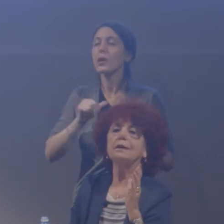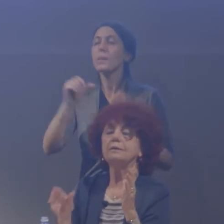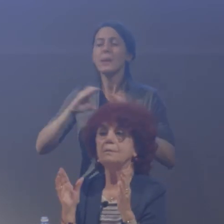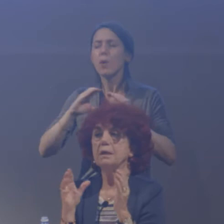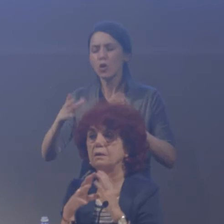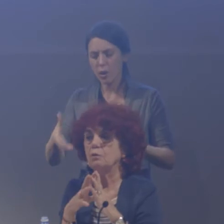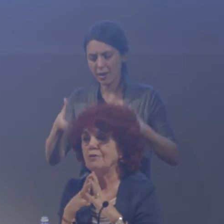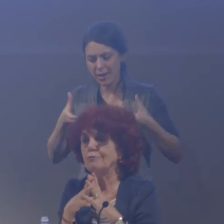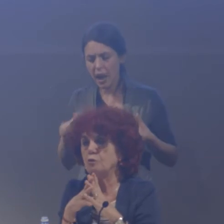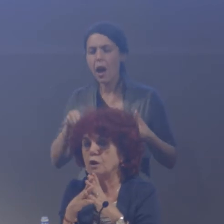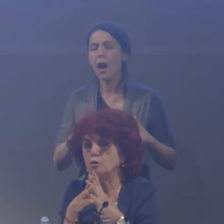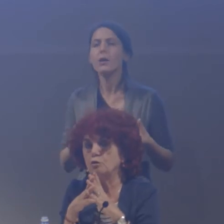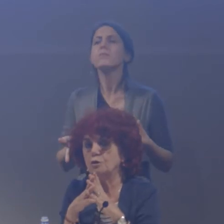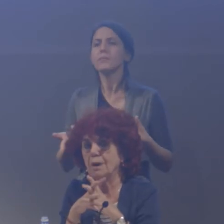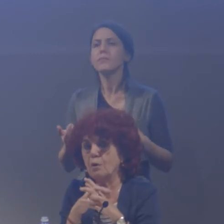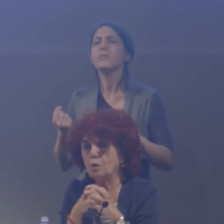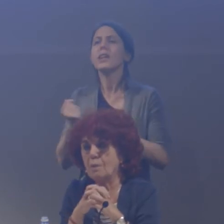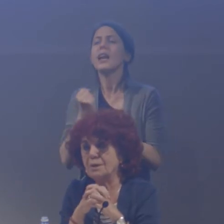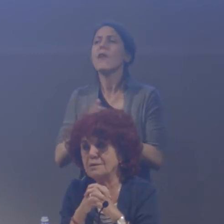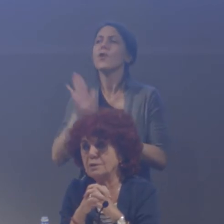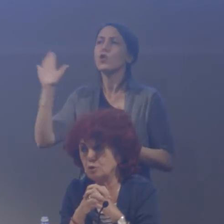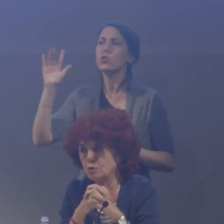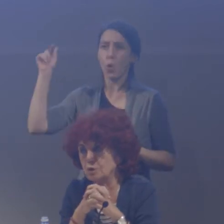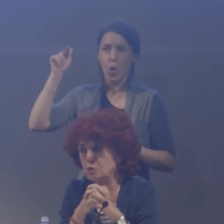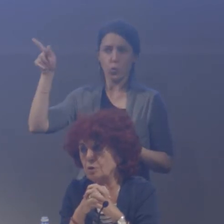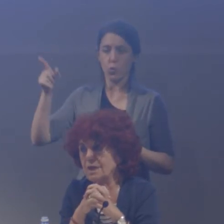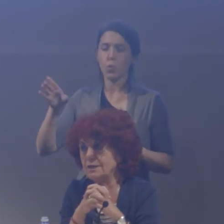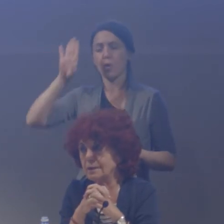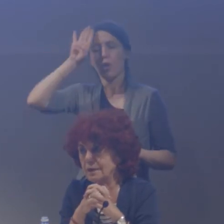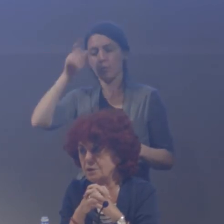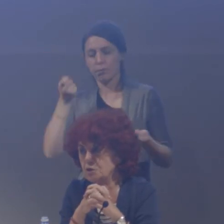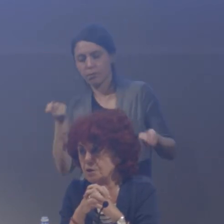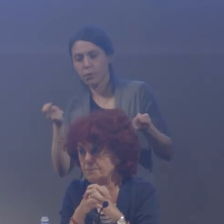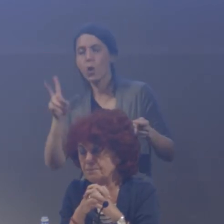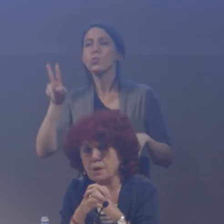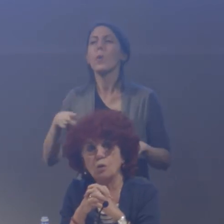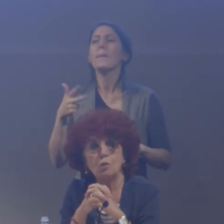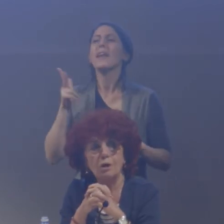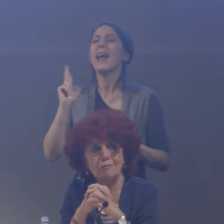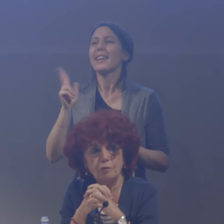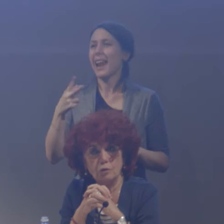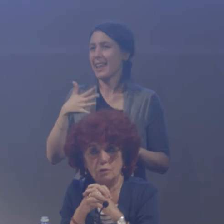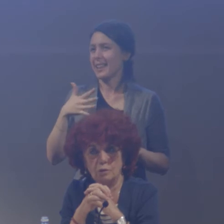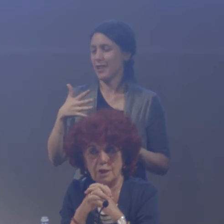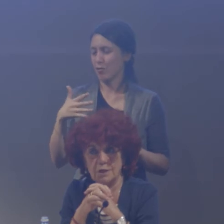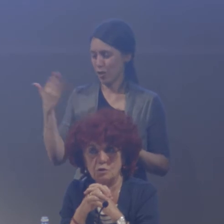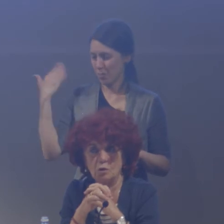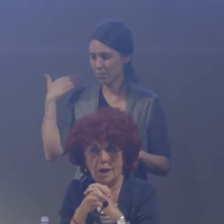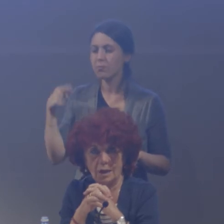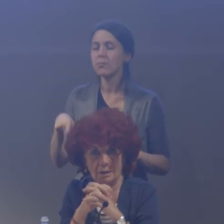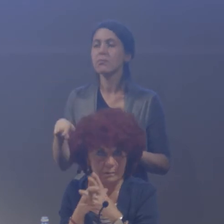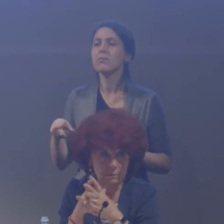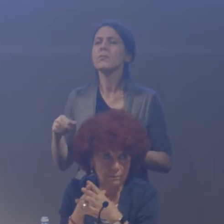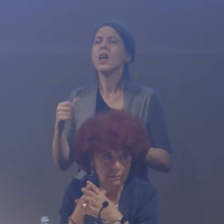era esattamente un lavoro che Tullio De Mauro ha presieduto nel 2013, un lavoro